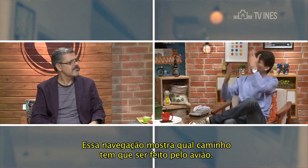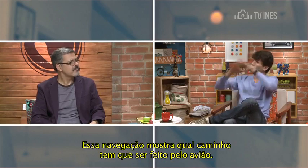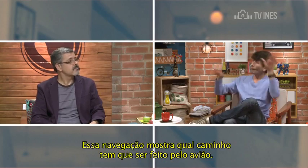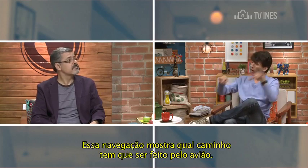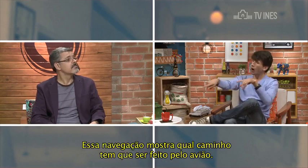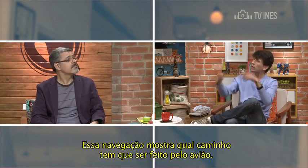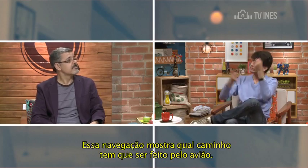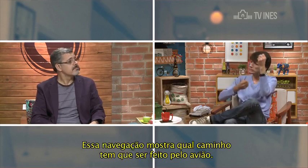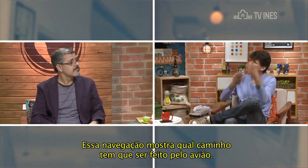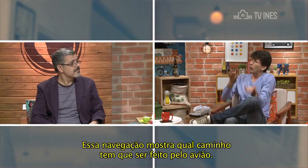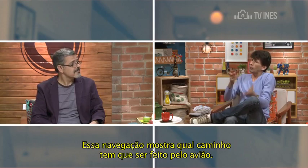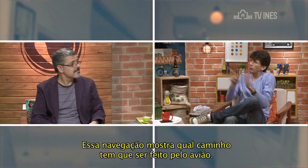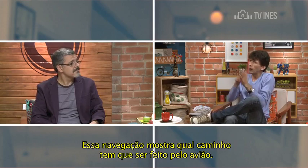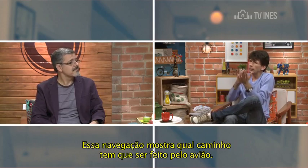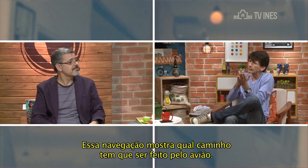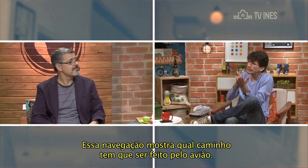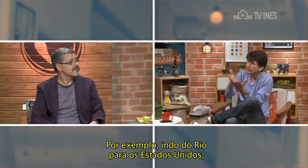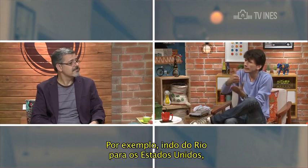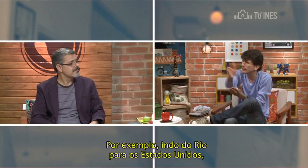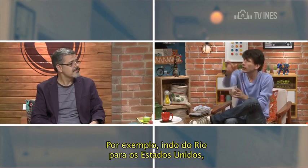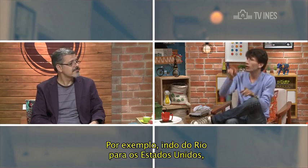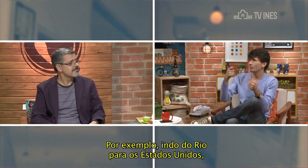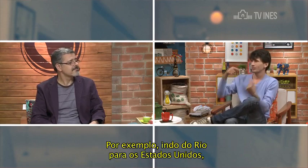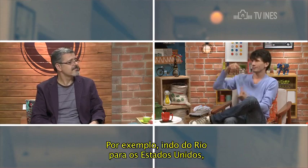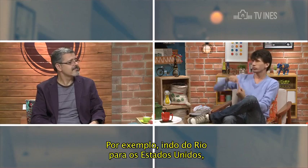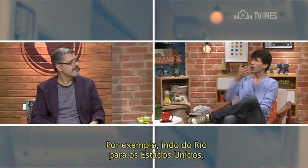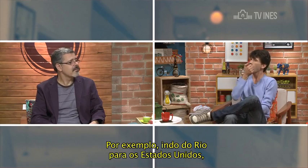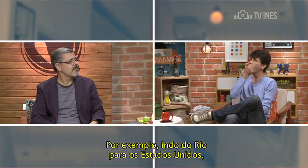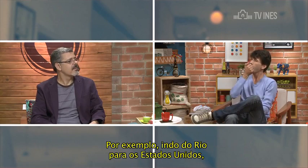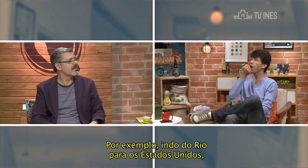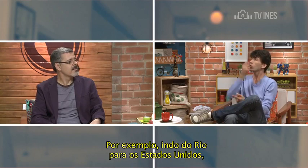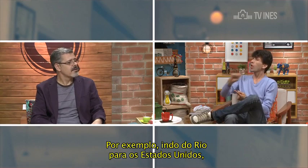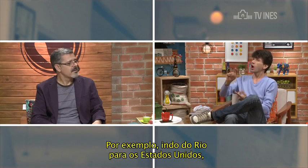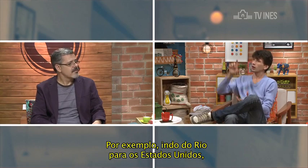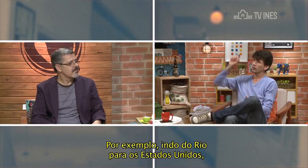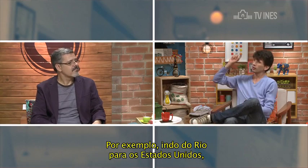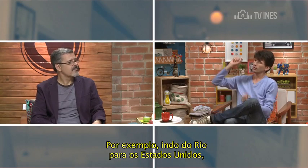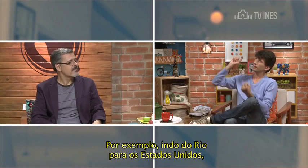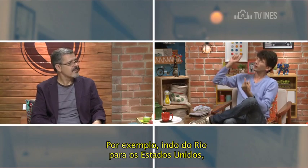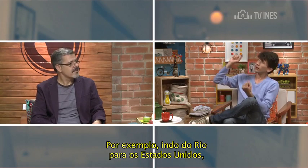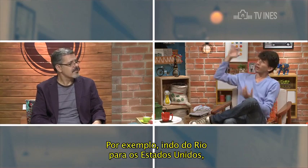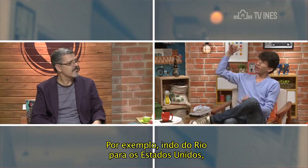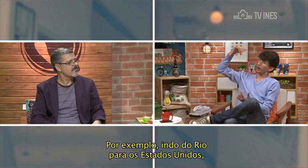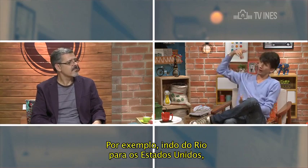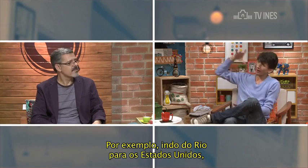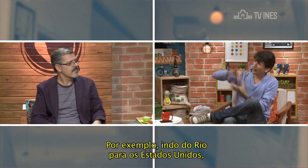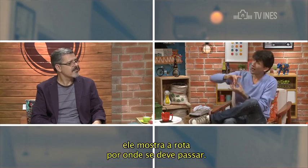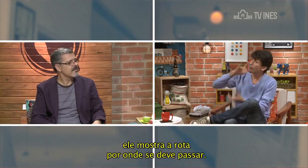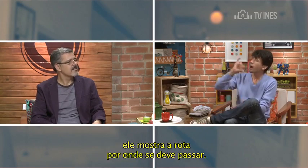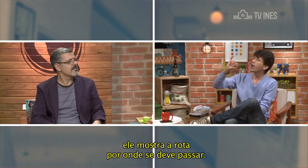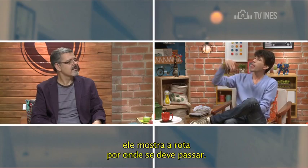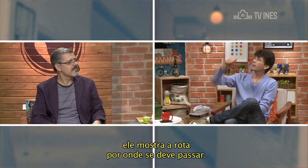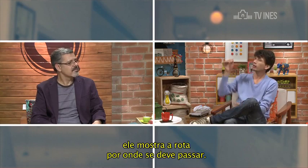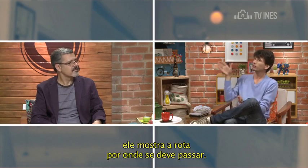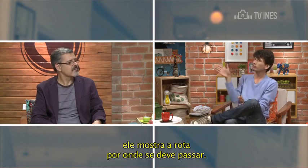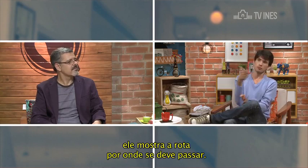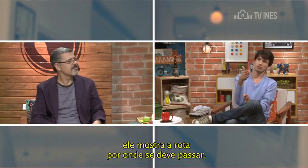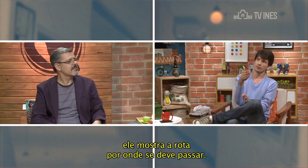avião e por exemplo indo do Rio para os Estados Unidos ele mostra a rota